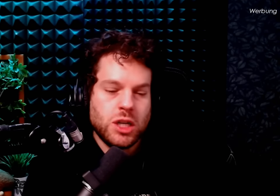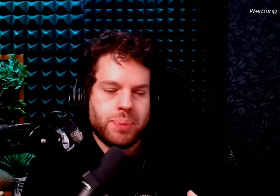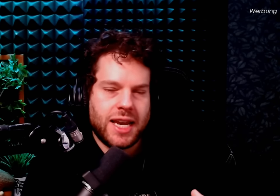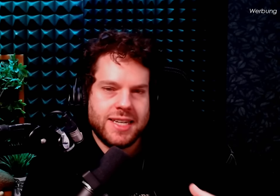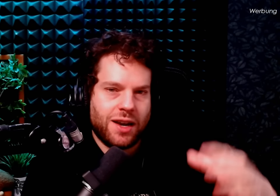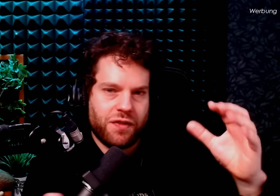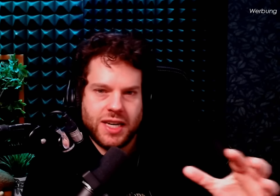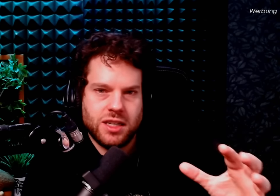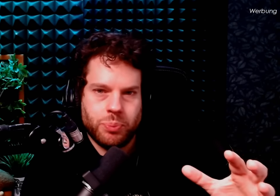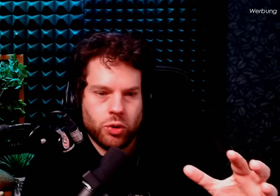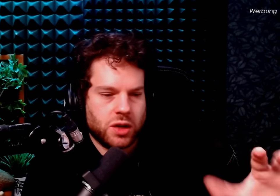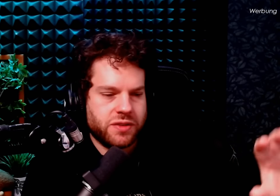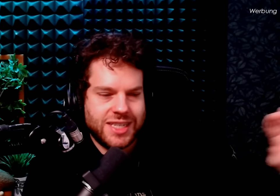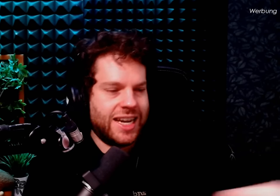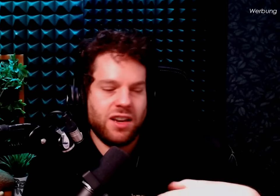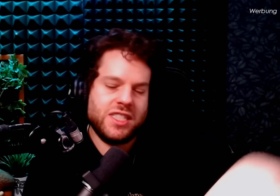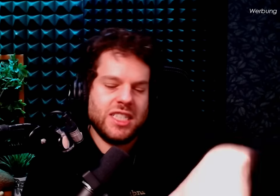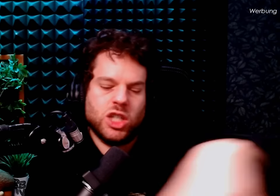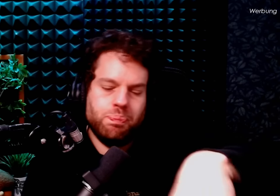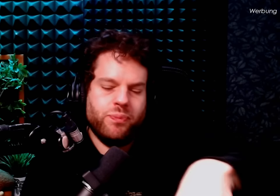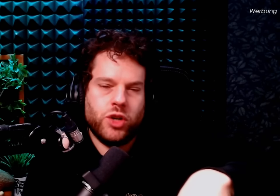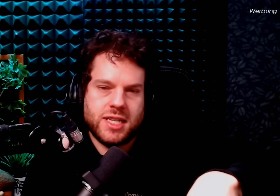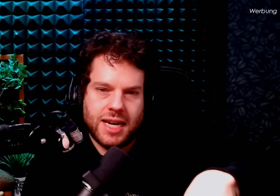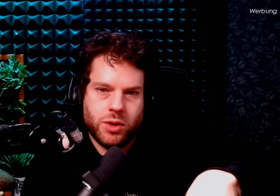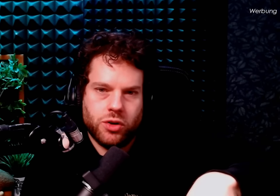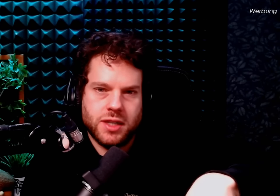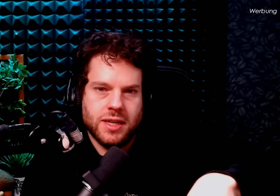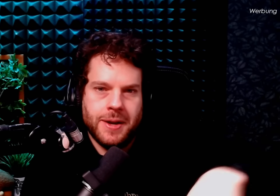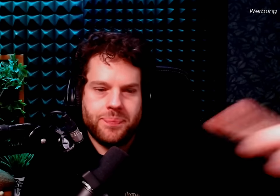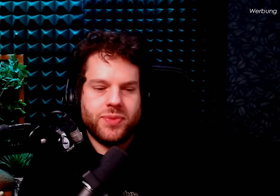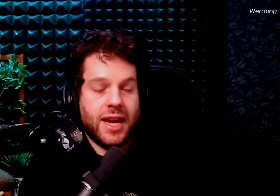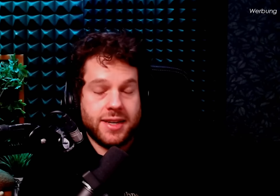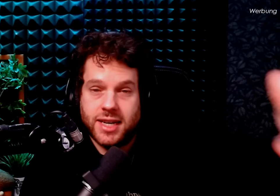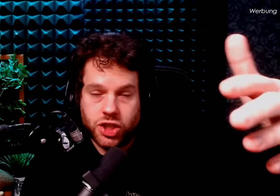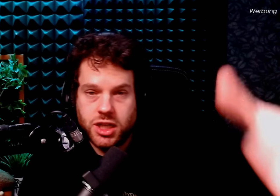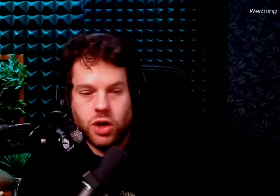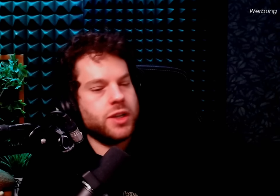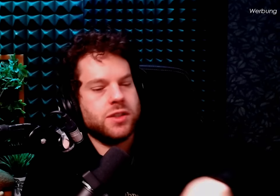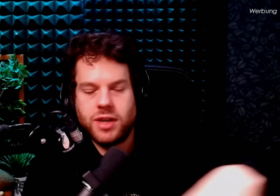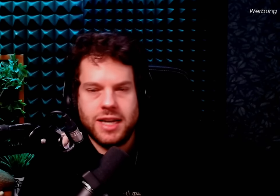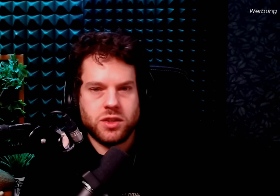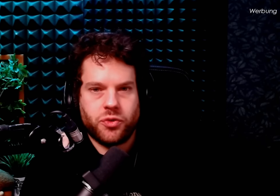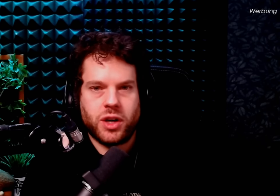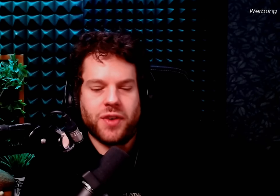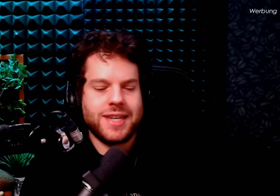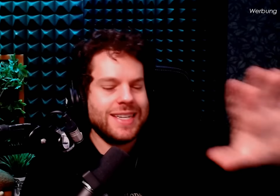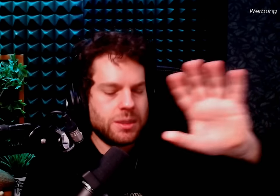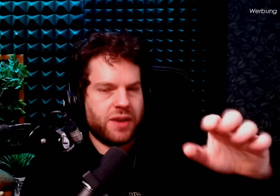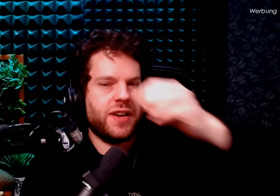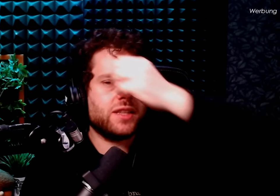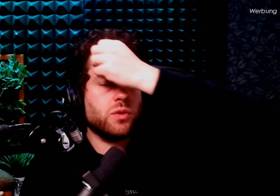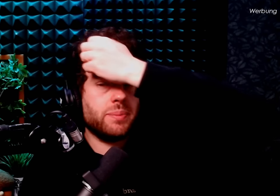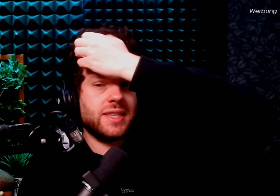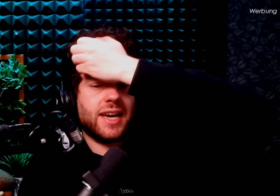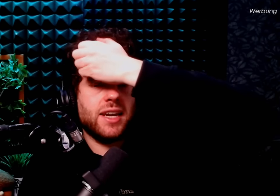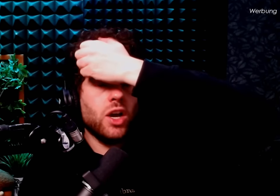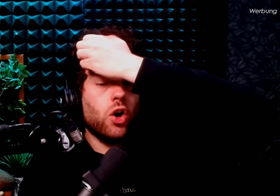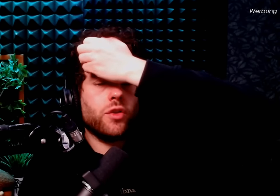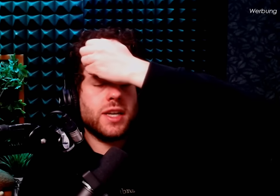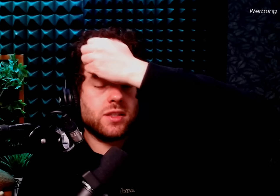durchballern, die einfach jedes Produkt auswendig kennen, wissen genau, wo der Timecode ist, der Strichcode ist und alles sofort weiter, ist perfekt. So will man sein. Und das